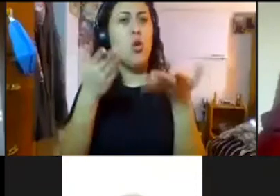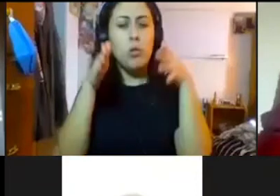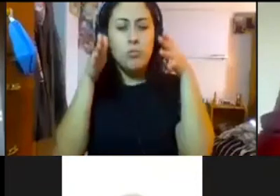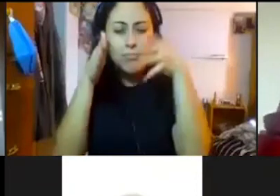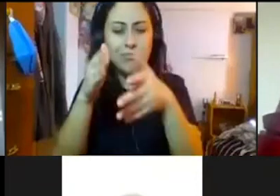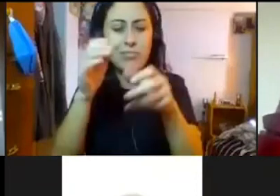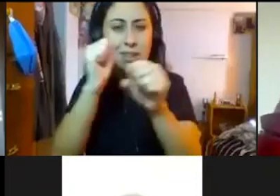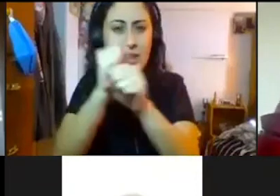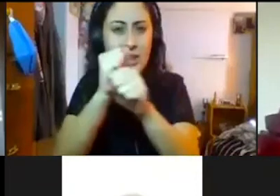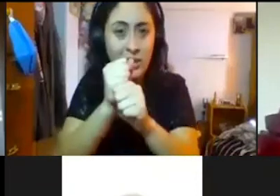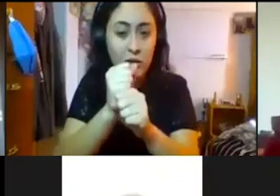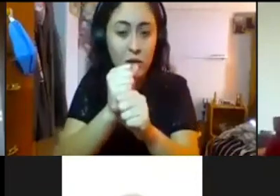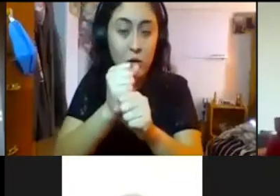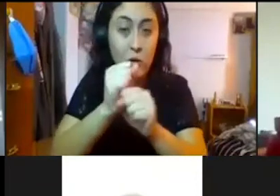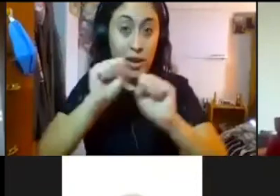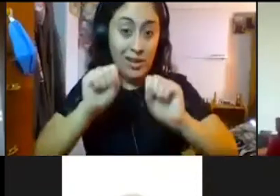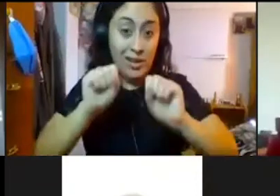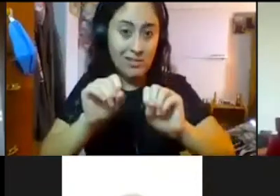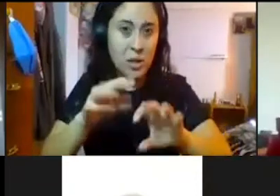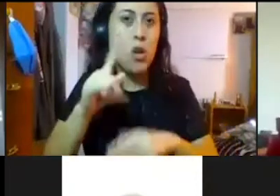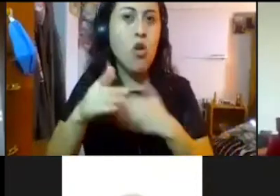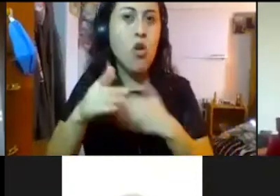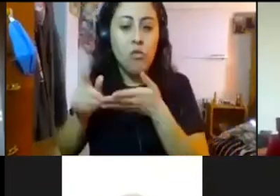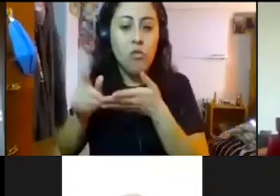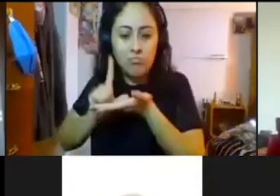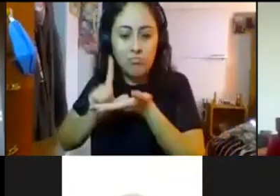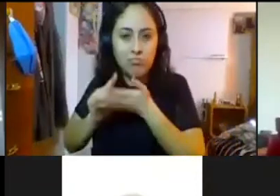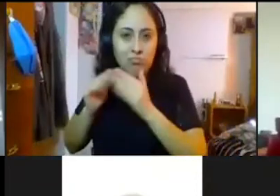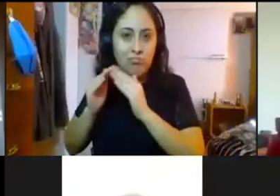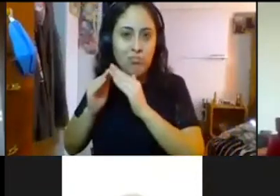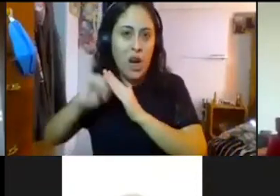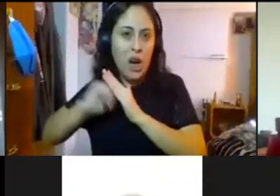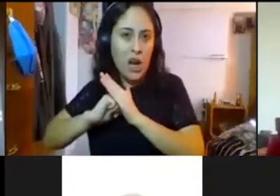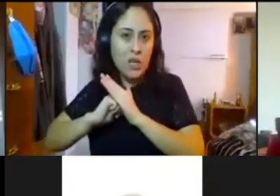están motivados a estudiar o no tienen ánimo?